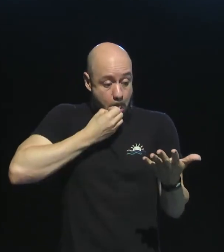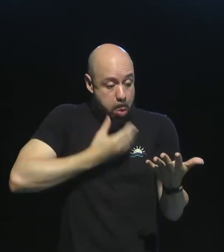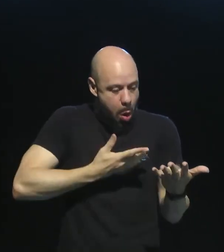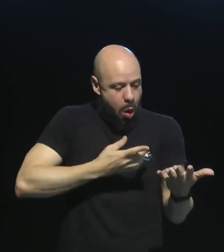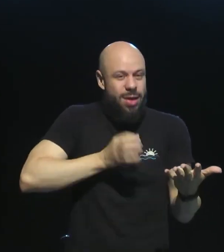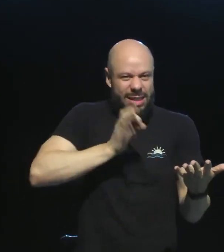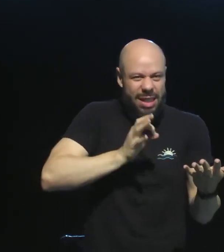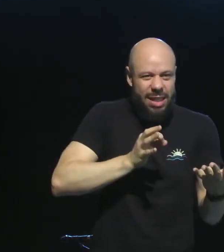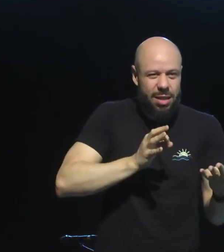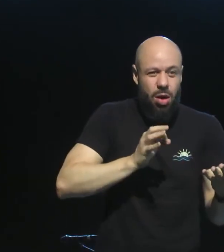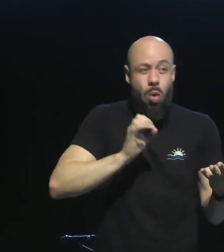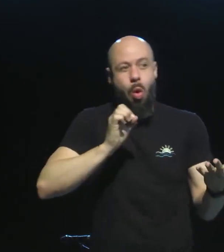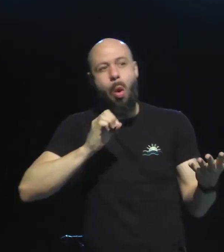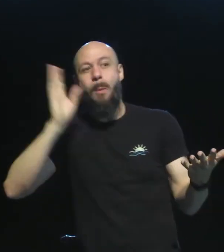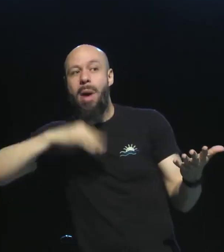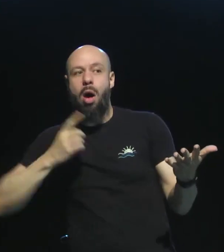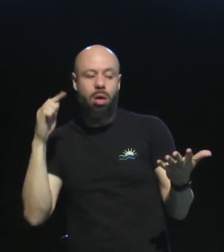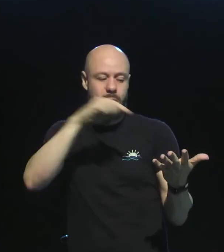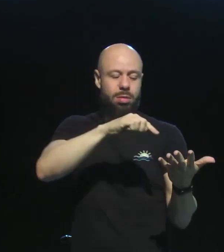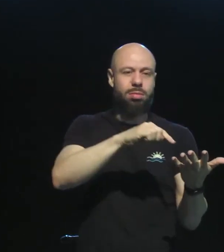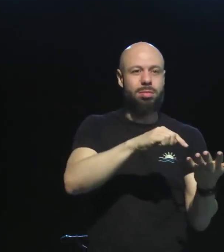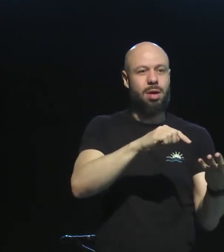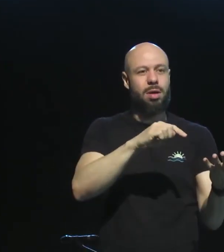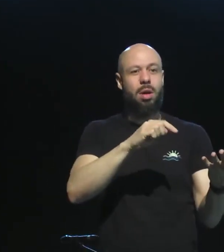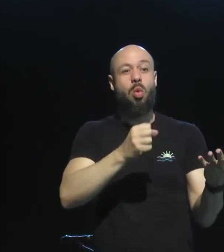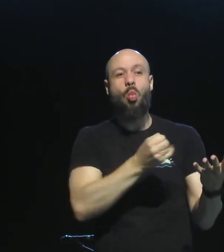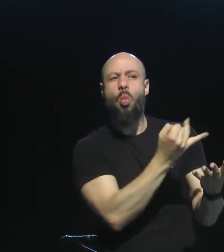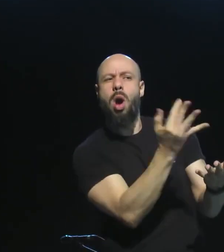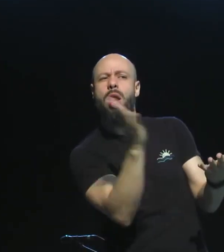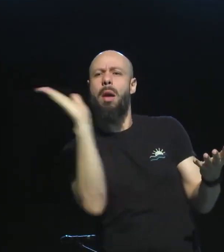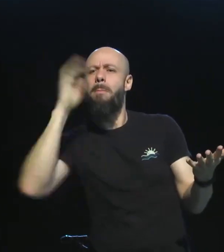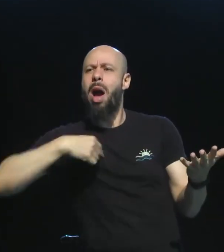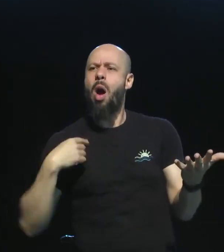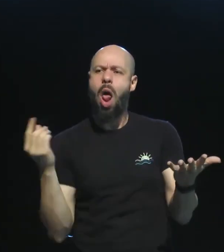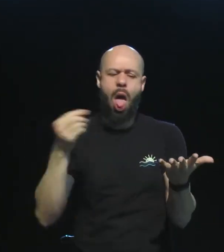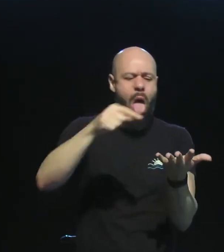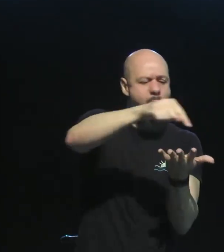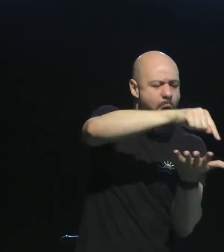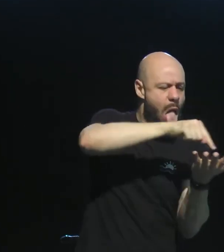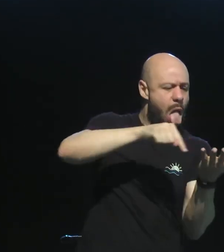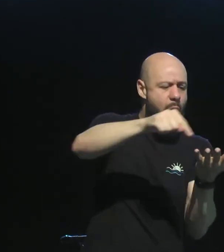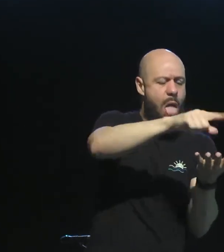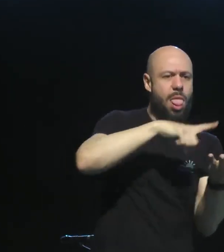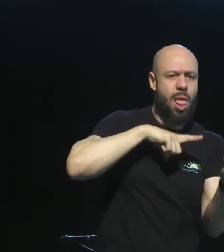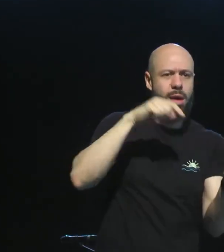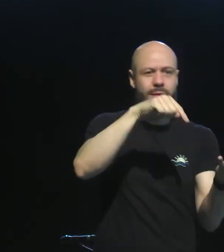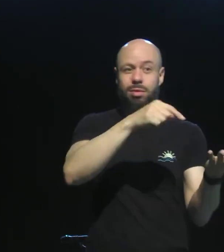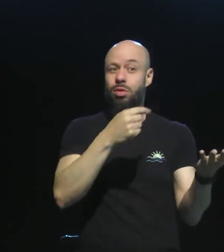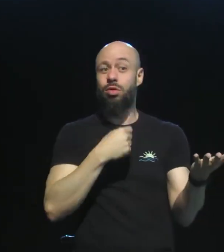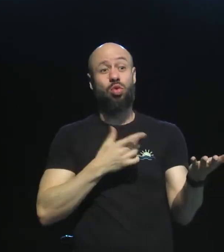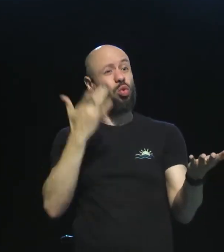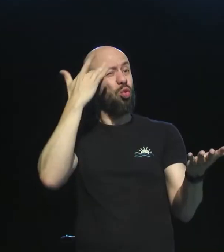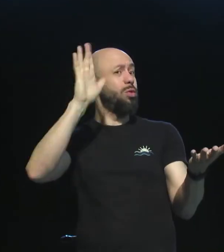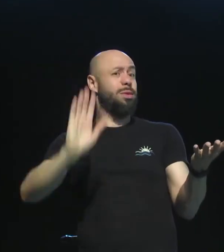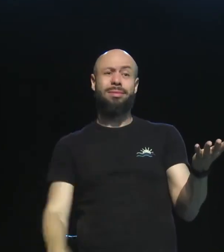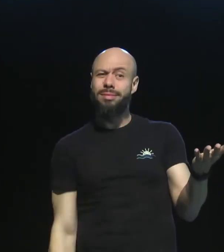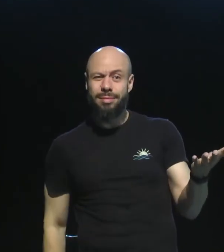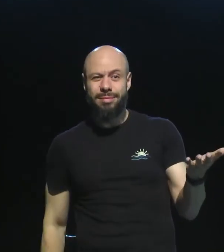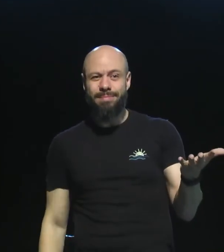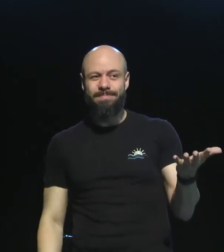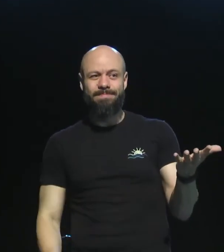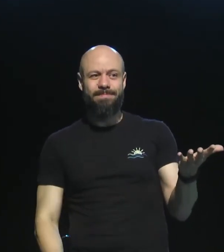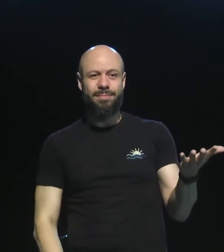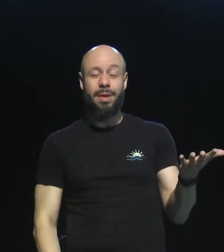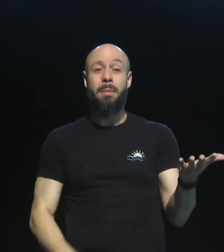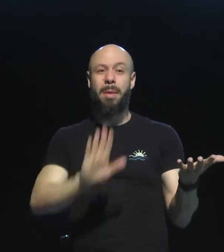Mas isso é mentira. Sem Deus o meu coração, sem Deus o seu coração é mau.